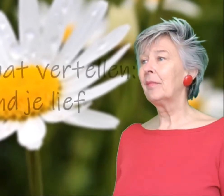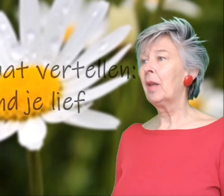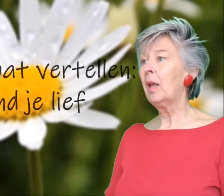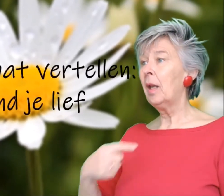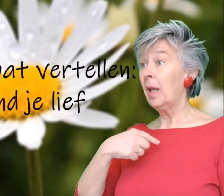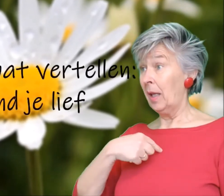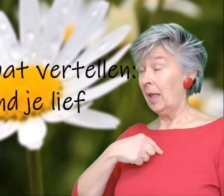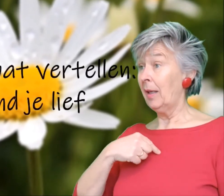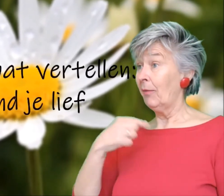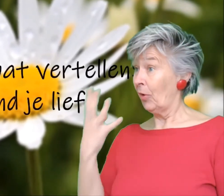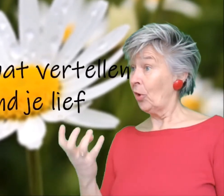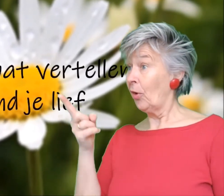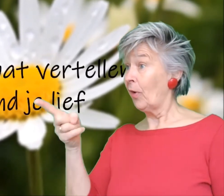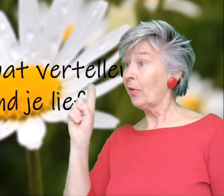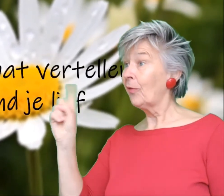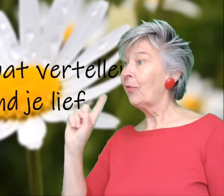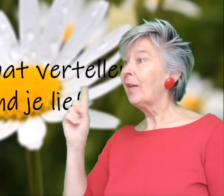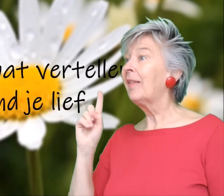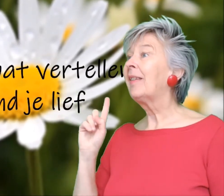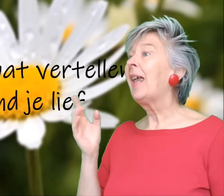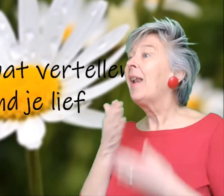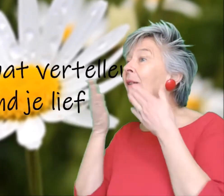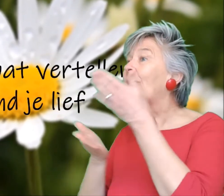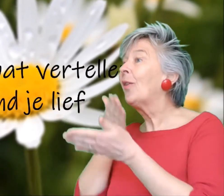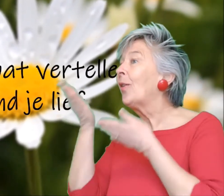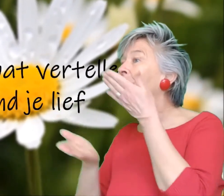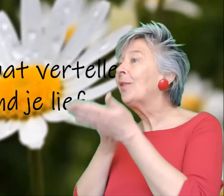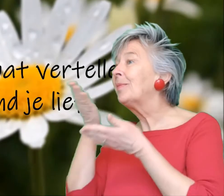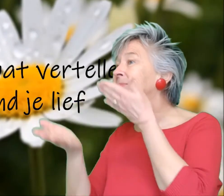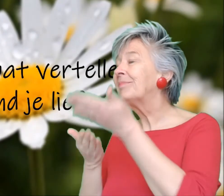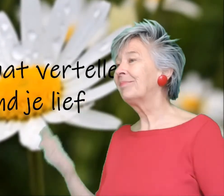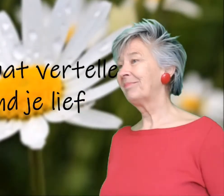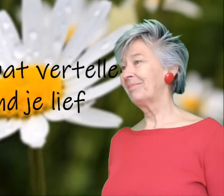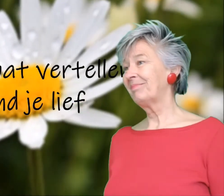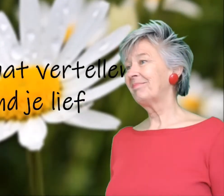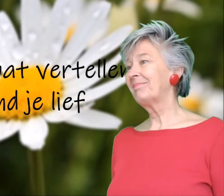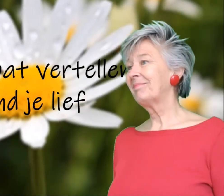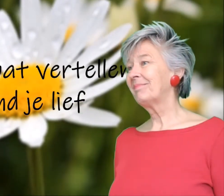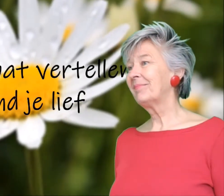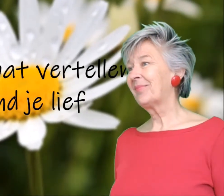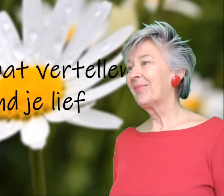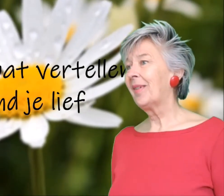brief. Ik wil je wat vertellen.